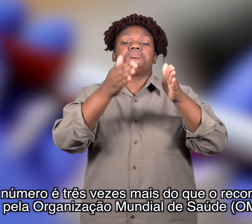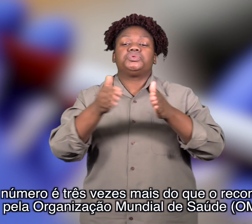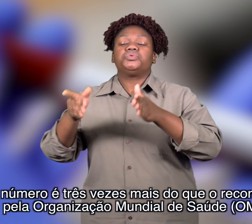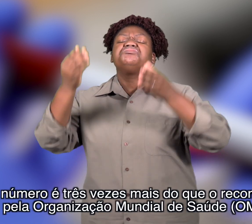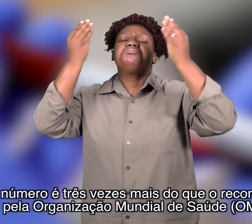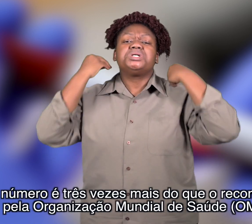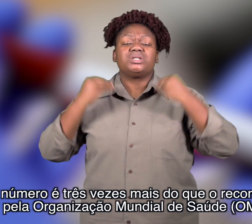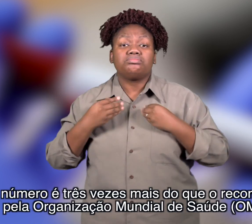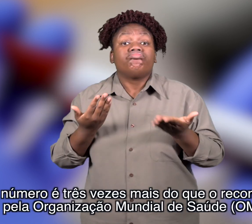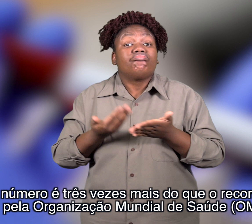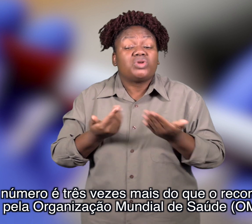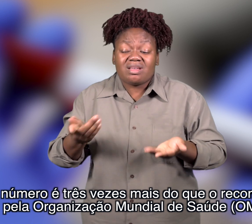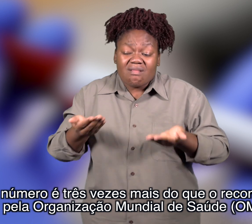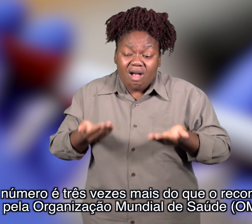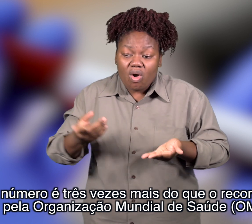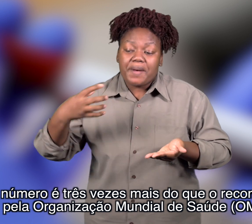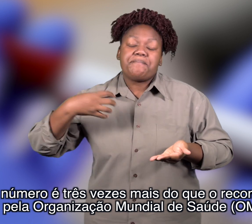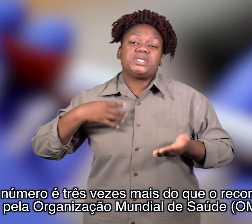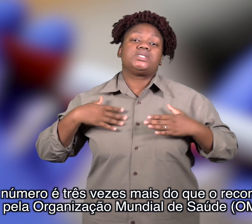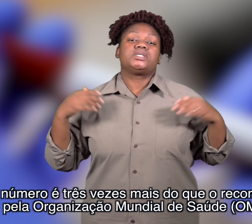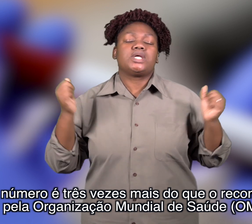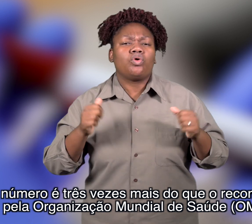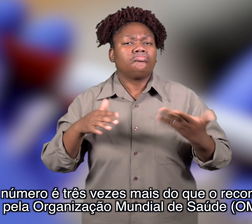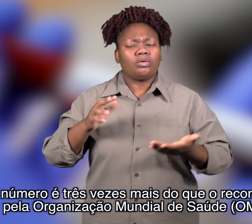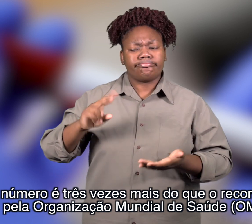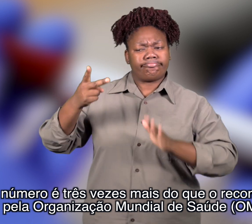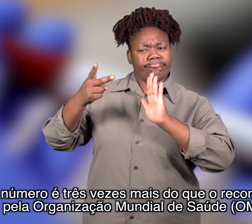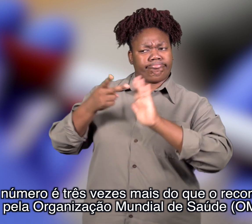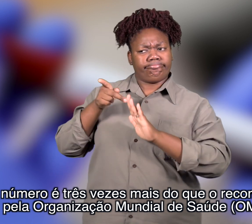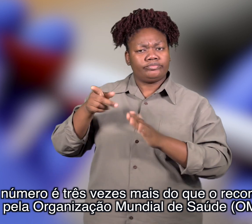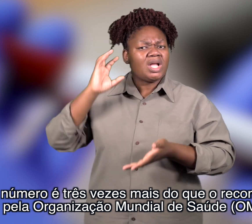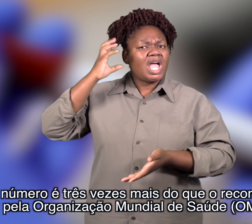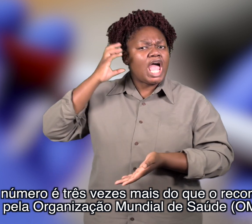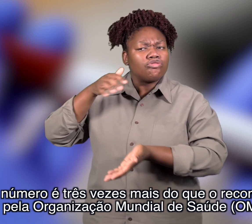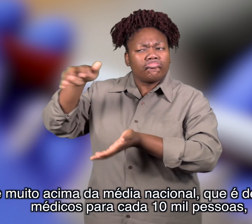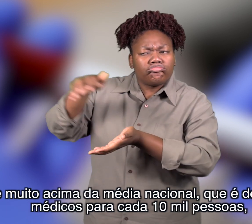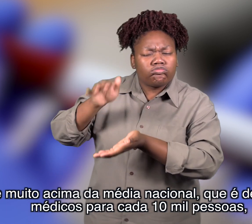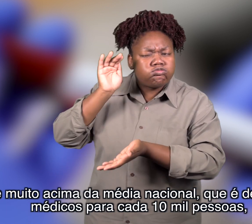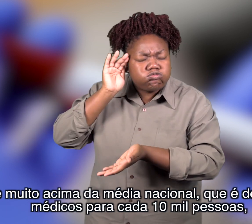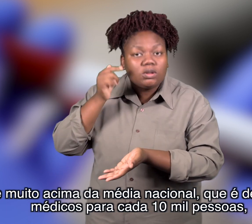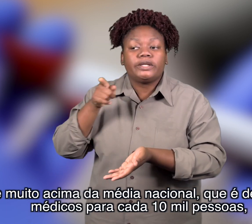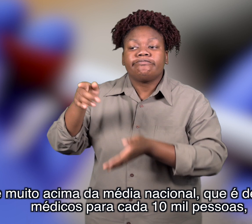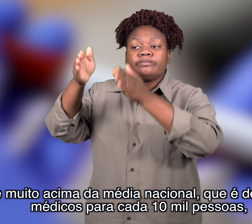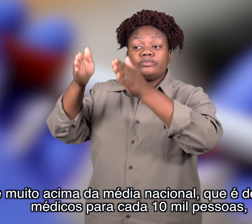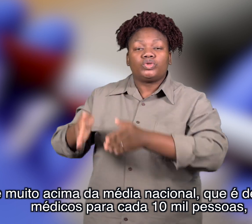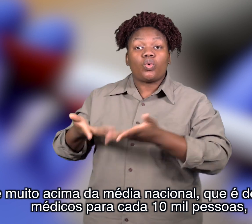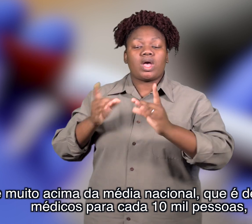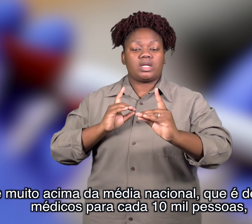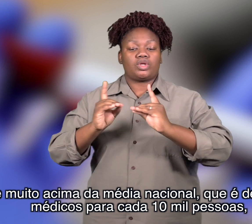número é três vezes mais do que o recomendado pela Organização Mundial da Saúde, o AMS, e muito acima da média nacional, que é